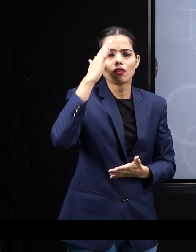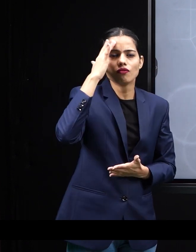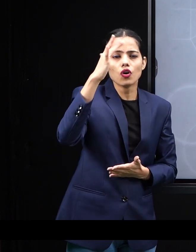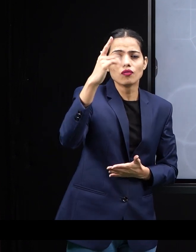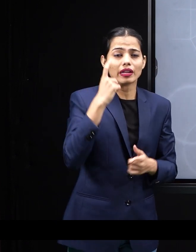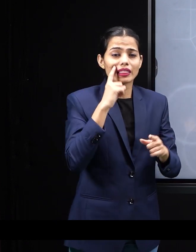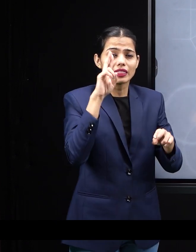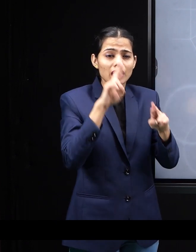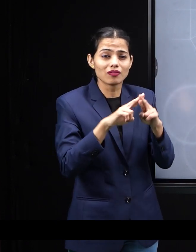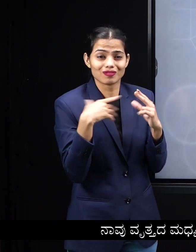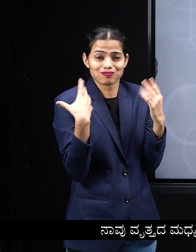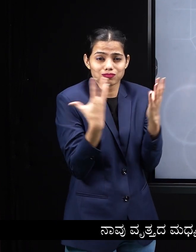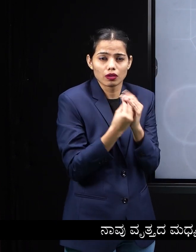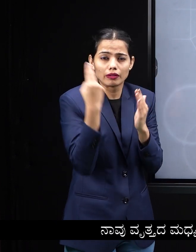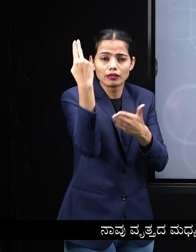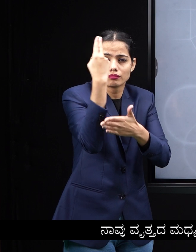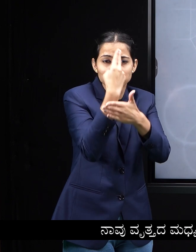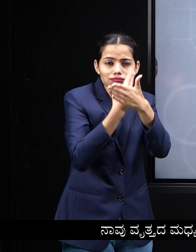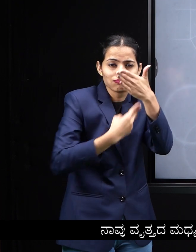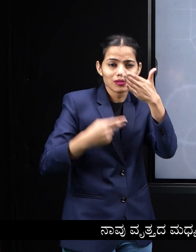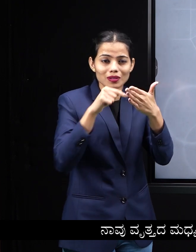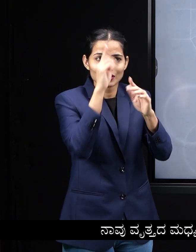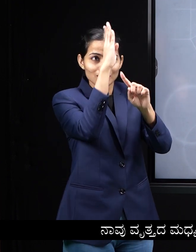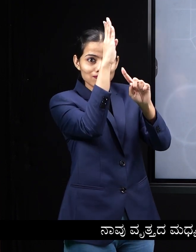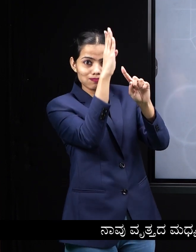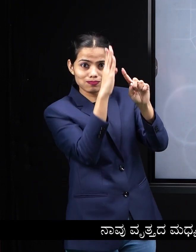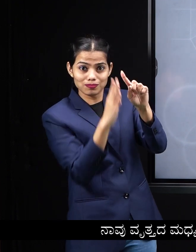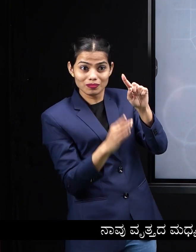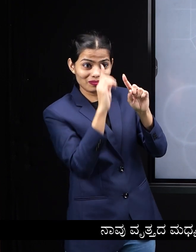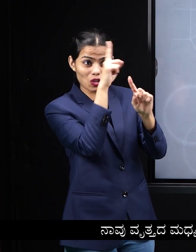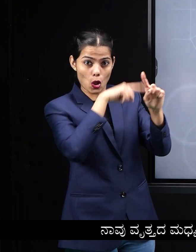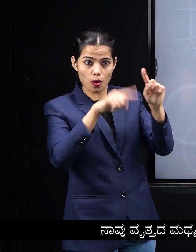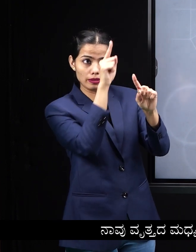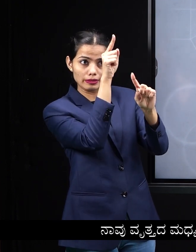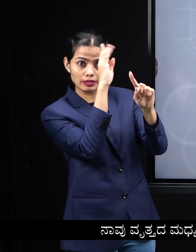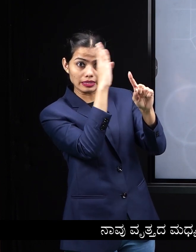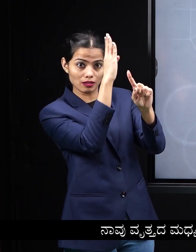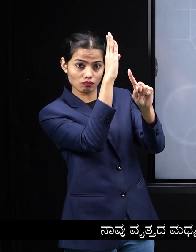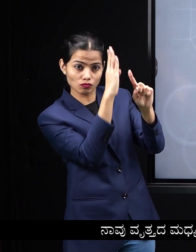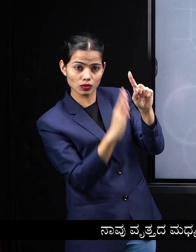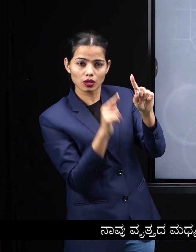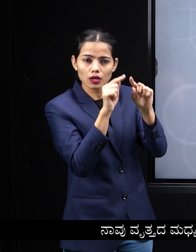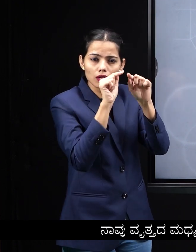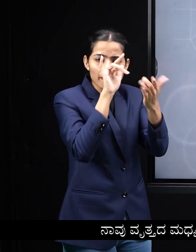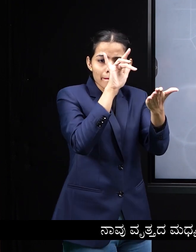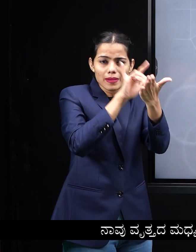ಪ್ರಮೇಯ ನಾವು ವೃತ್ತದ ಮಧ್ಯದಿಂದ ಯಾವುದೇ ಸ್ವರಮೇಳಕ್ಕೆ ಲಂಬವಾಗಿ ಚಿತ್ರಿಸಿದರೆ